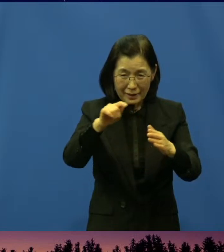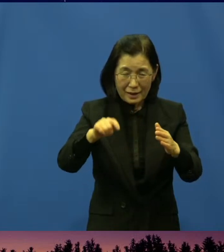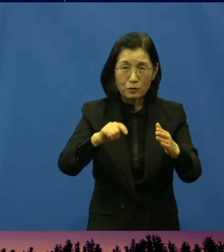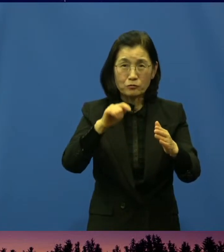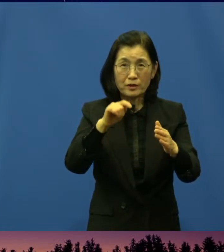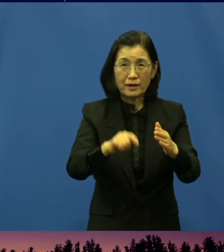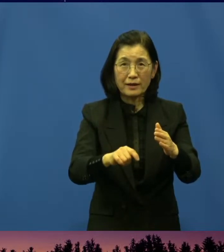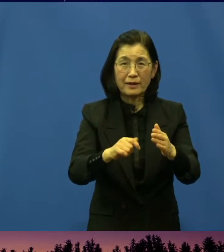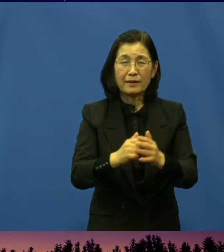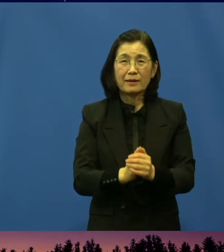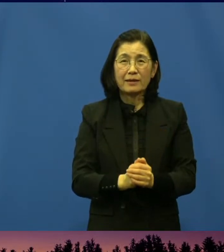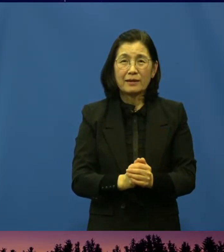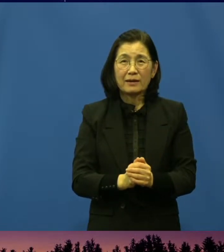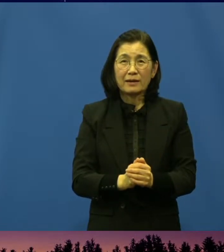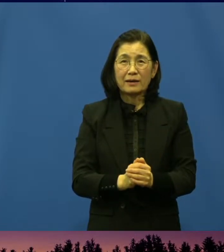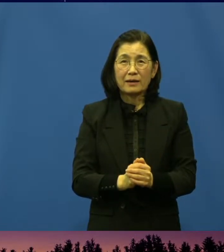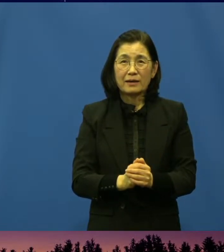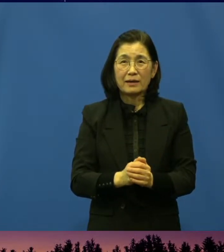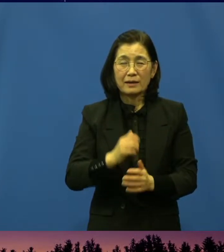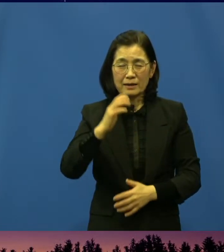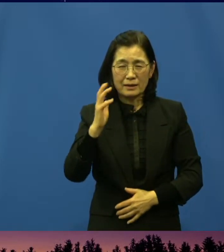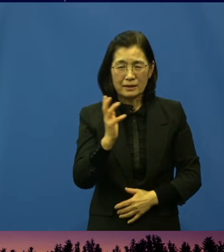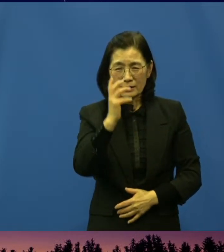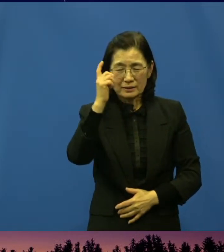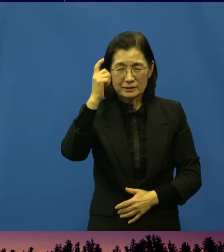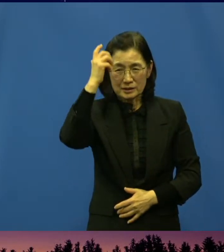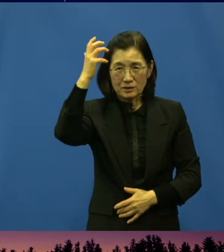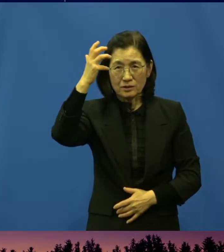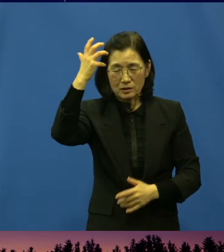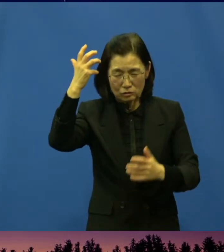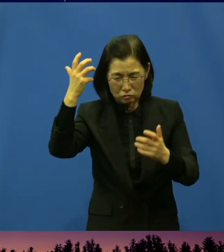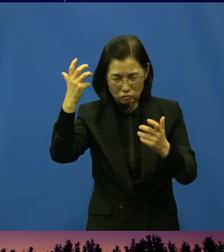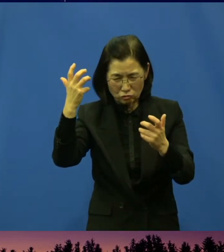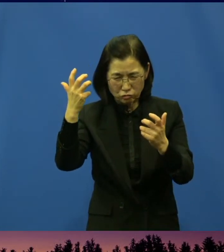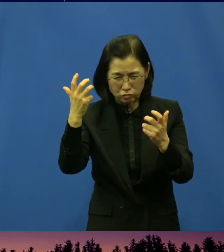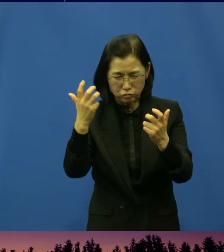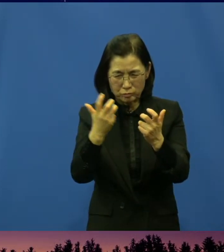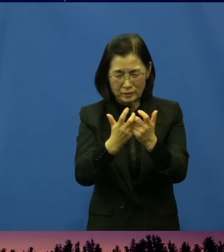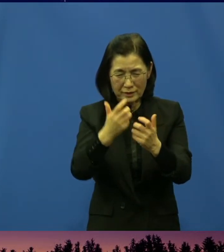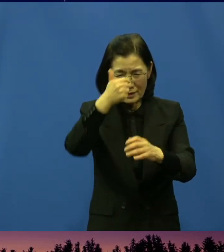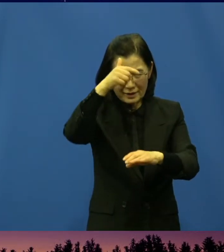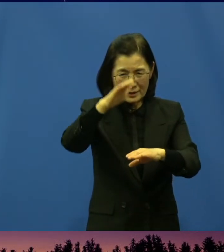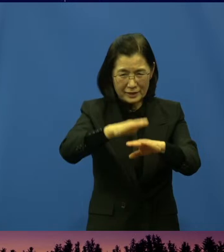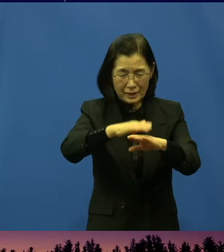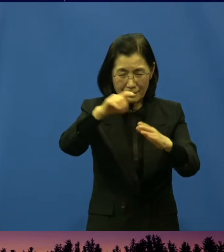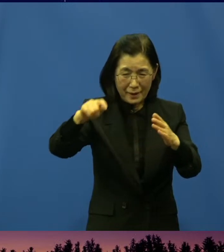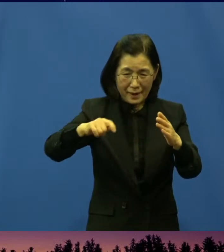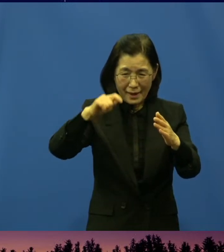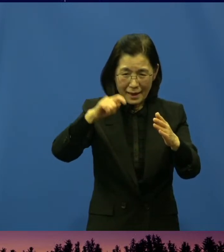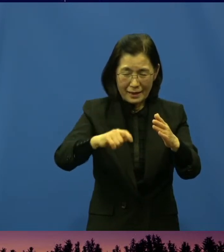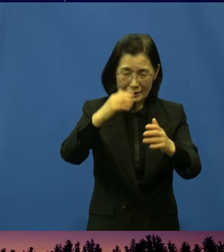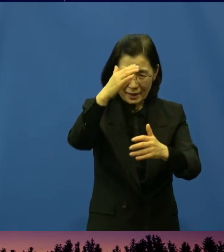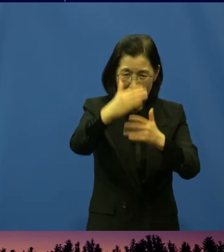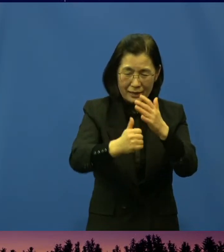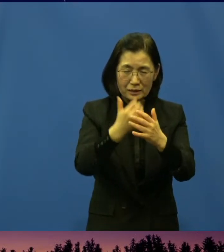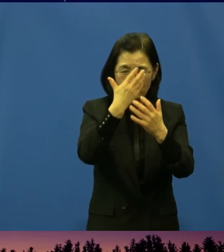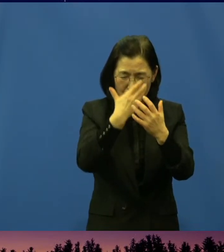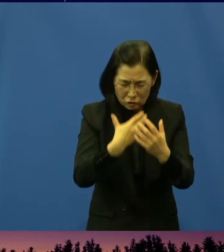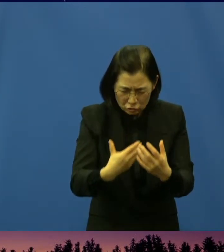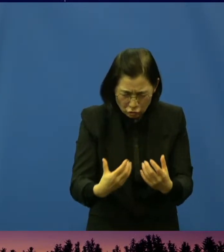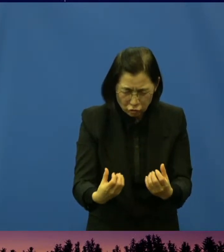카이로스의 역사, 성령의 임하심이, 그래서 그 예배 안에 하나님의 블레싱, 어마어마한 축복을 누릴